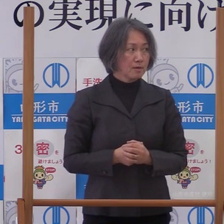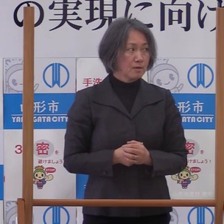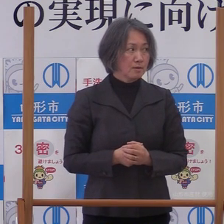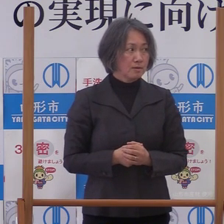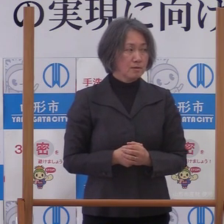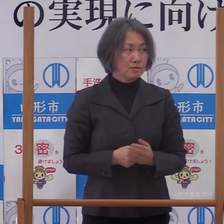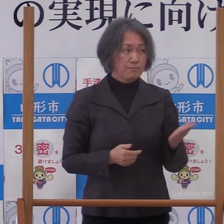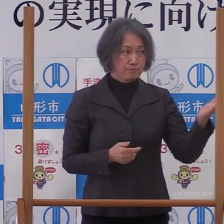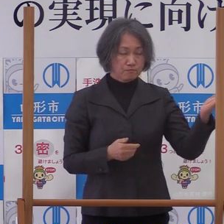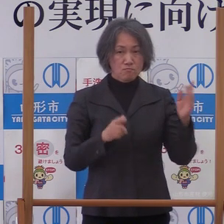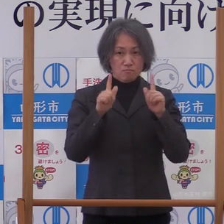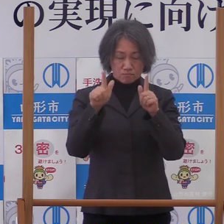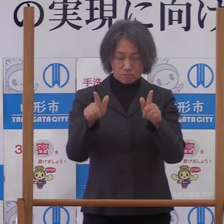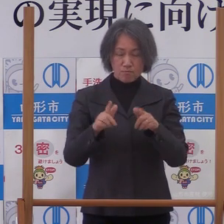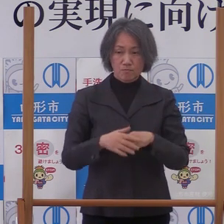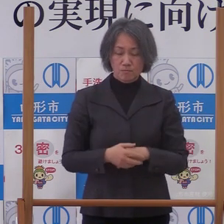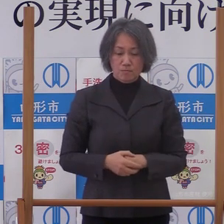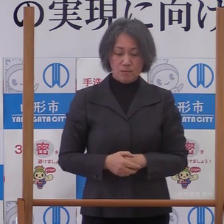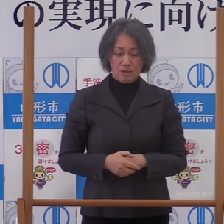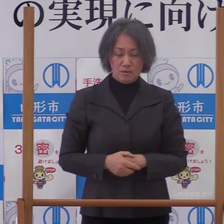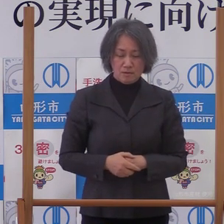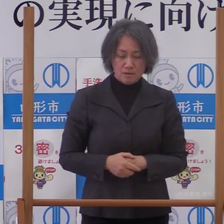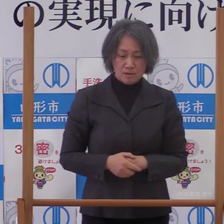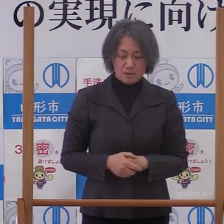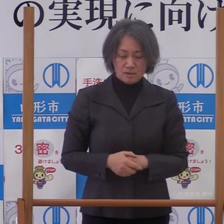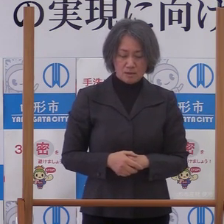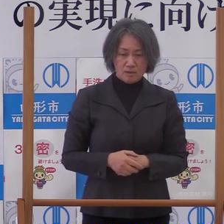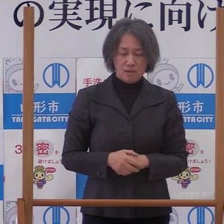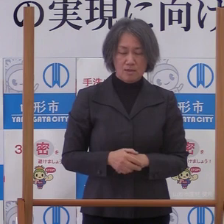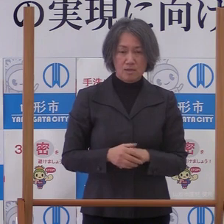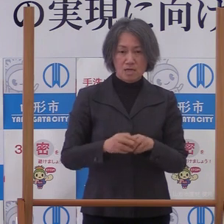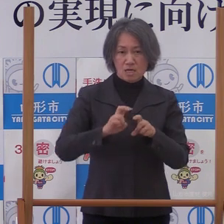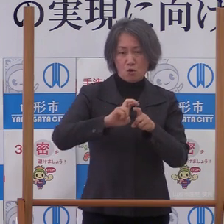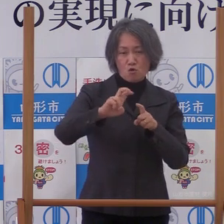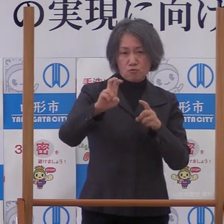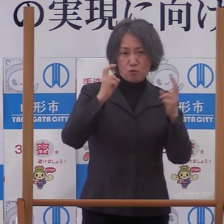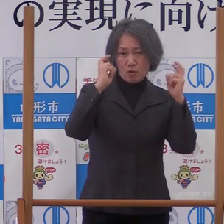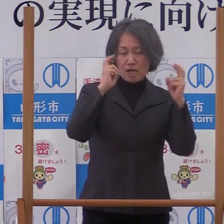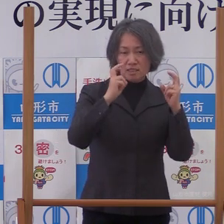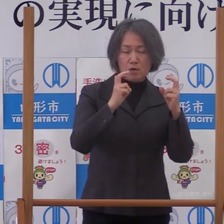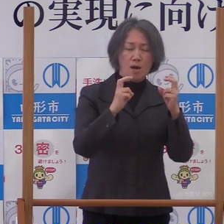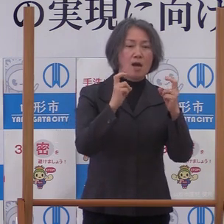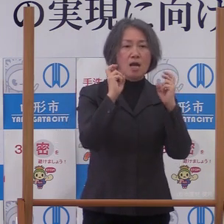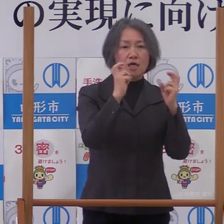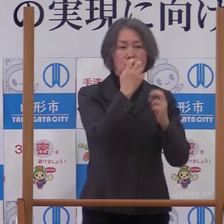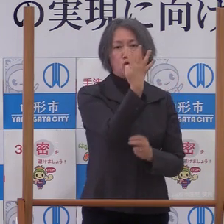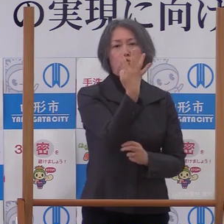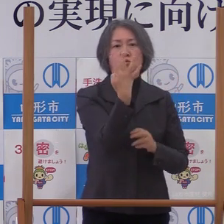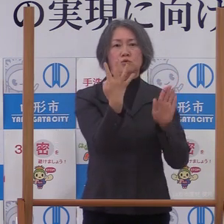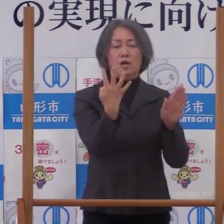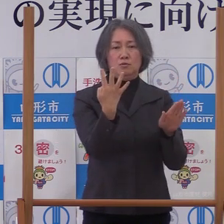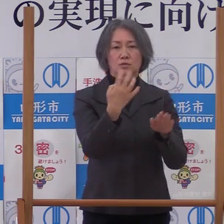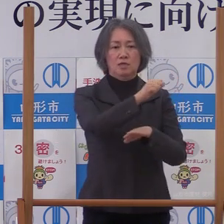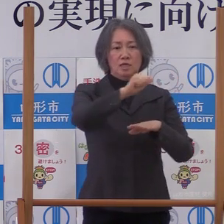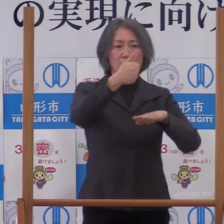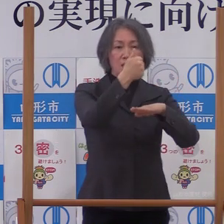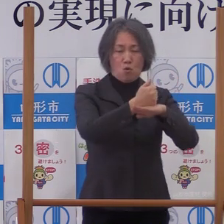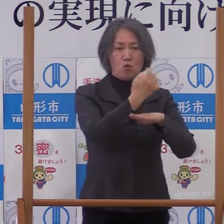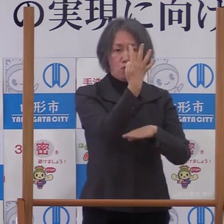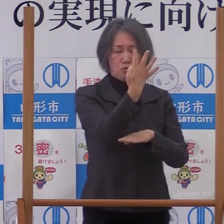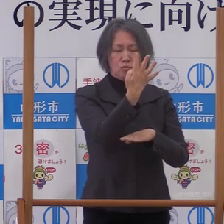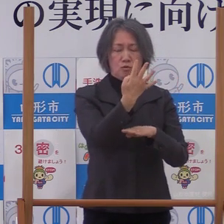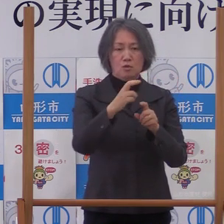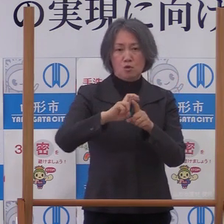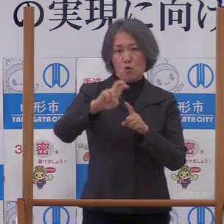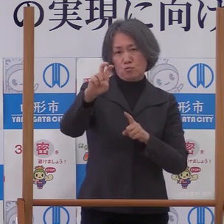観光戦略課長の青木と申します。よろしくお願いします。作動事業者につきましてはまず4社に関係は4社ございます。でロープウェイ